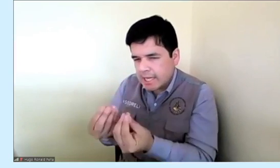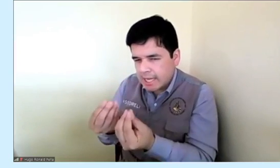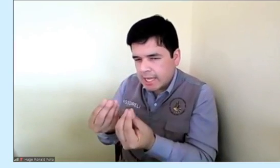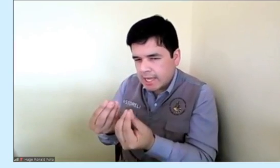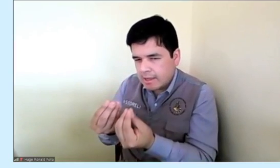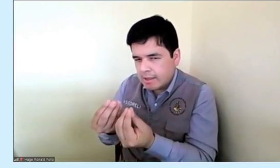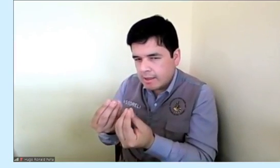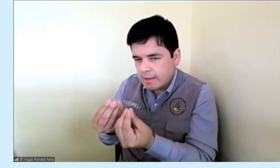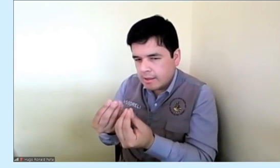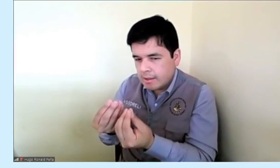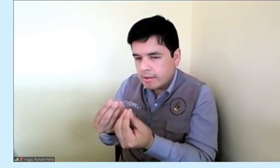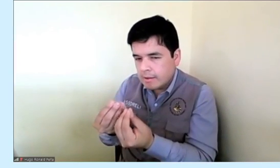¿Por qué?